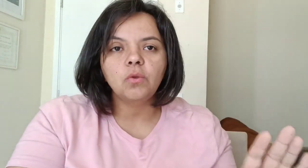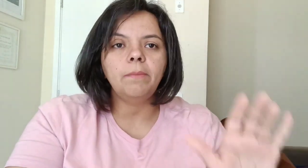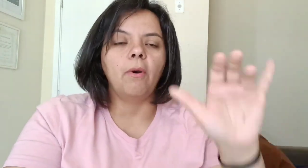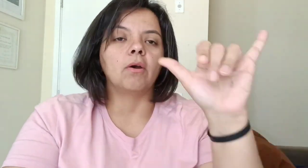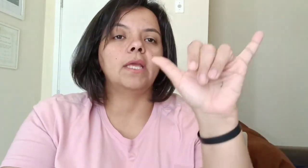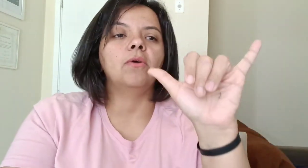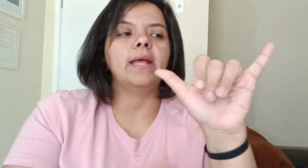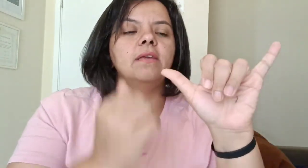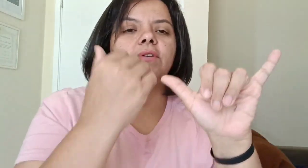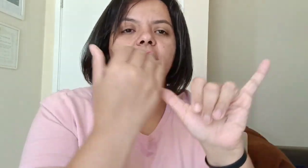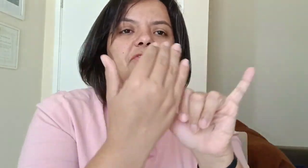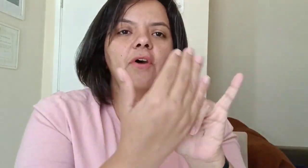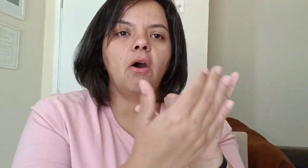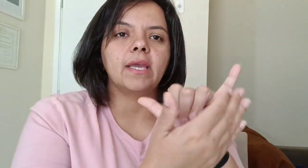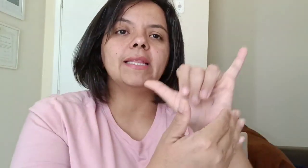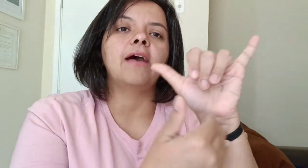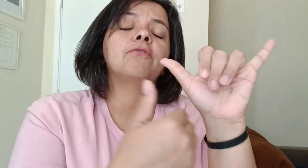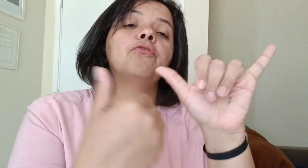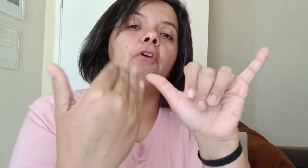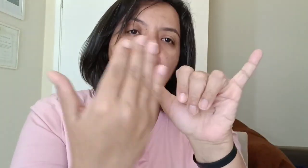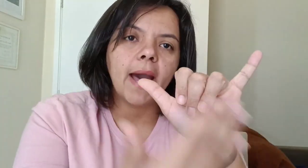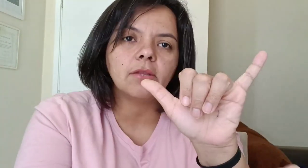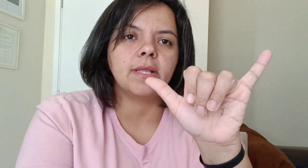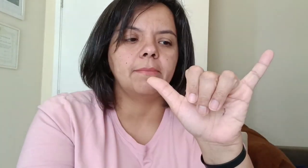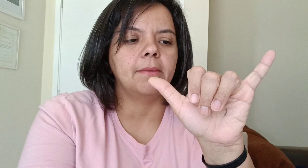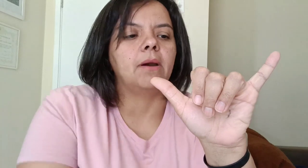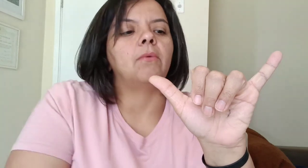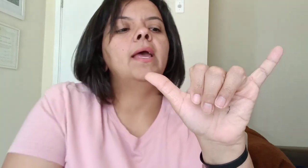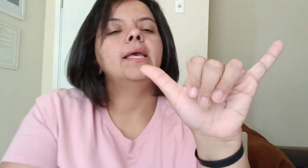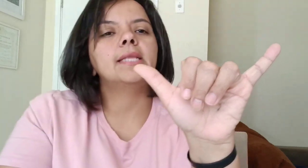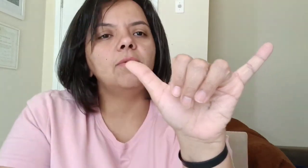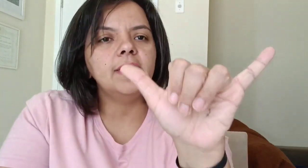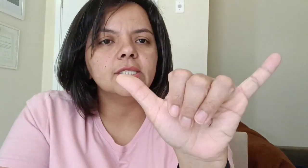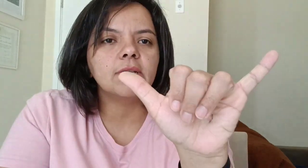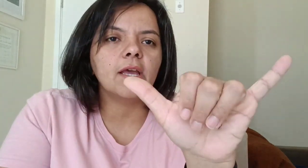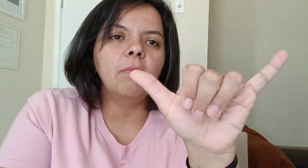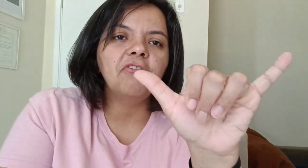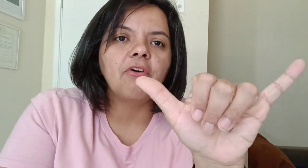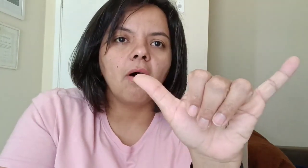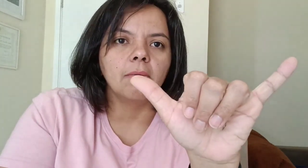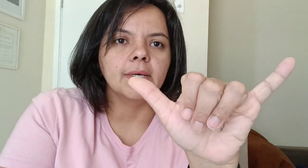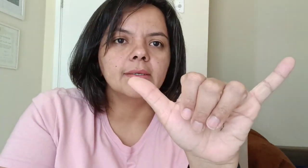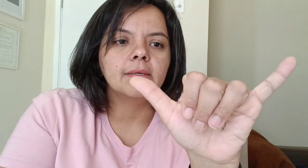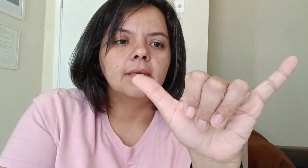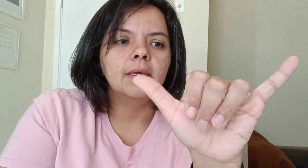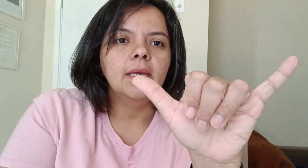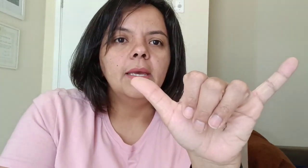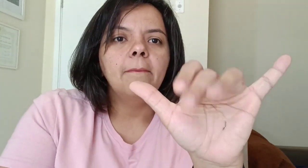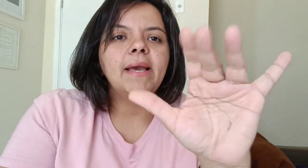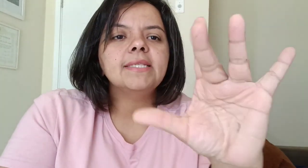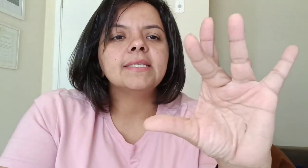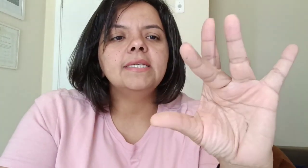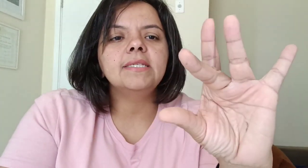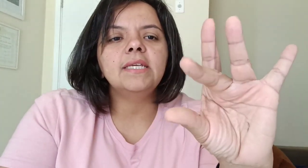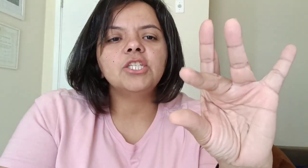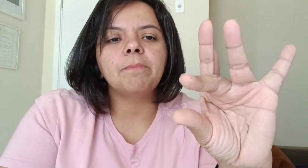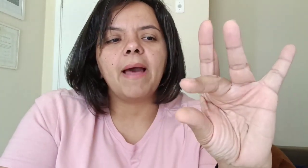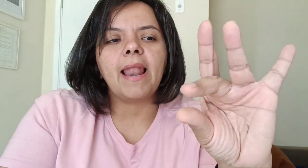não importa. Eu quero que você foque no formato da minha mão. Então, isso daqui é uma forma. Mas existe